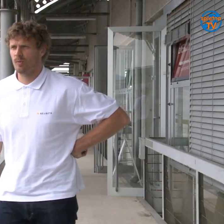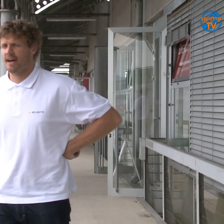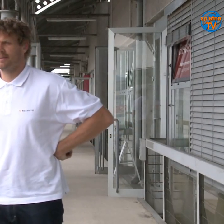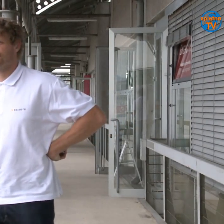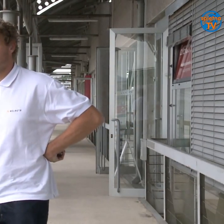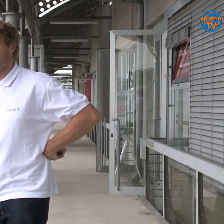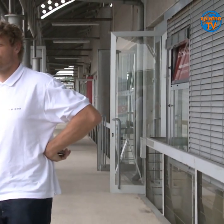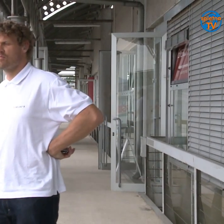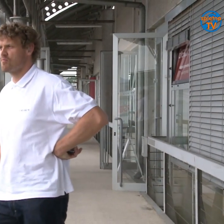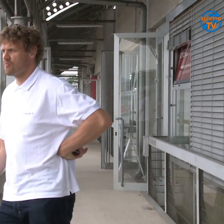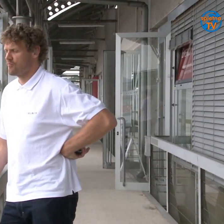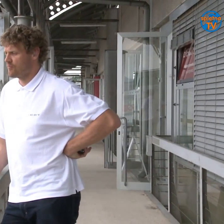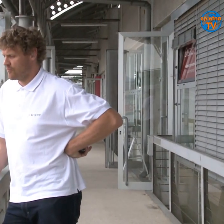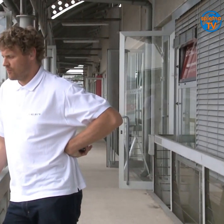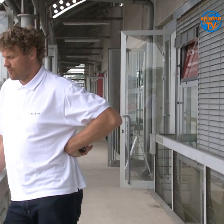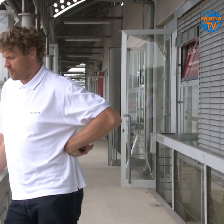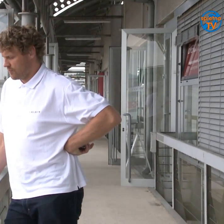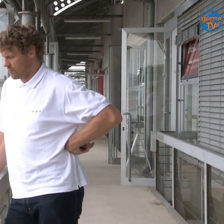Center Ljubljane.